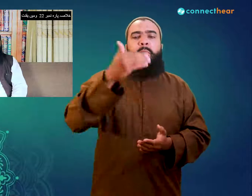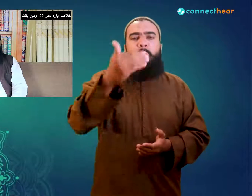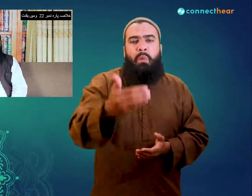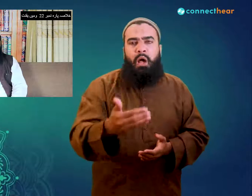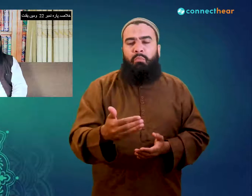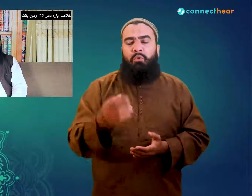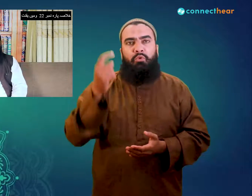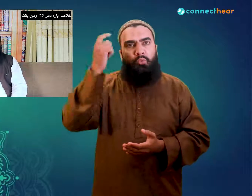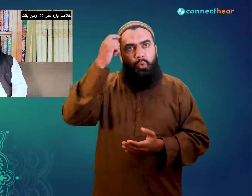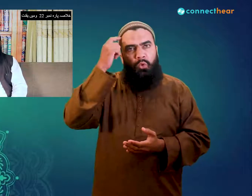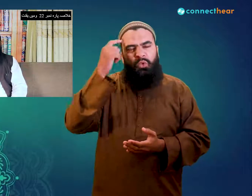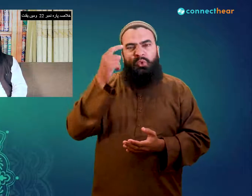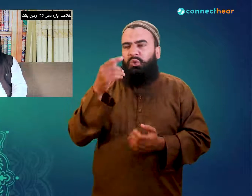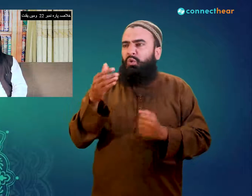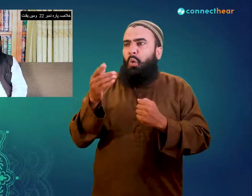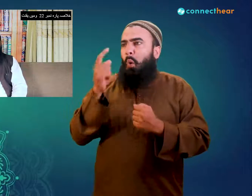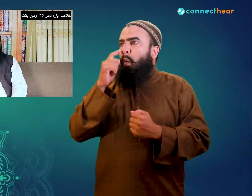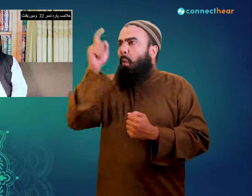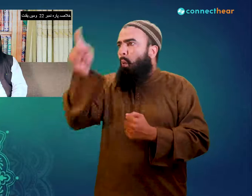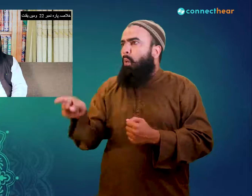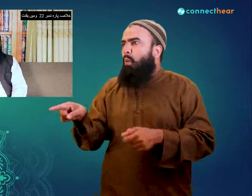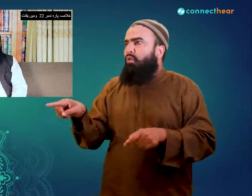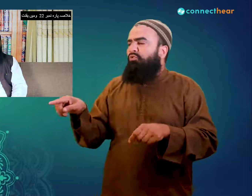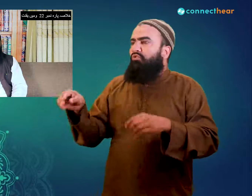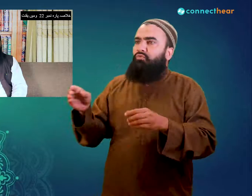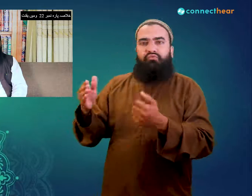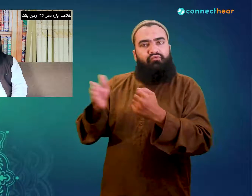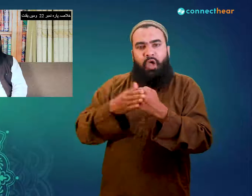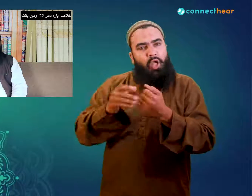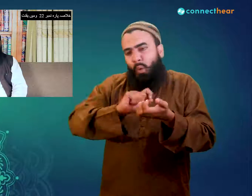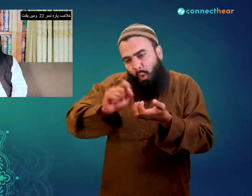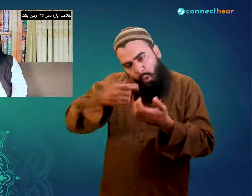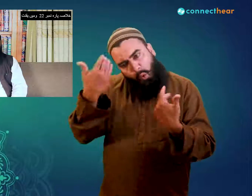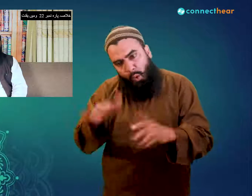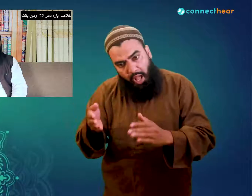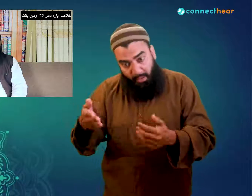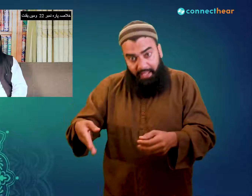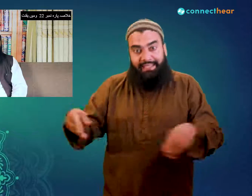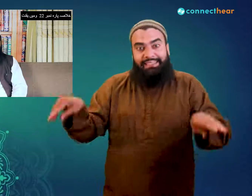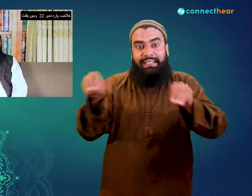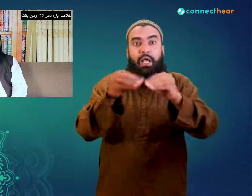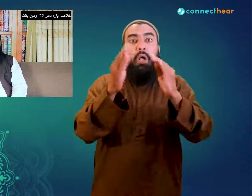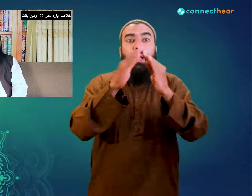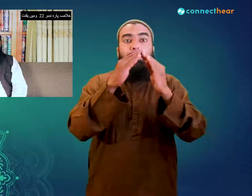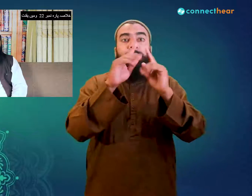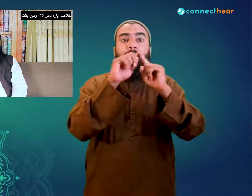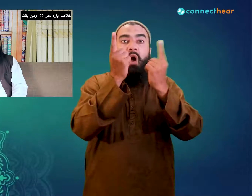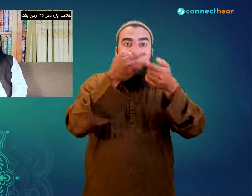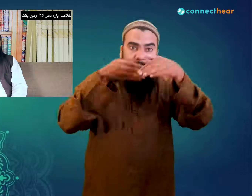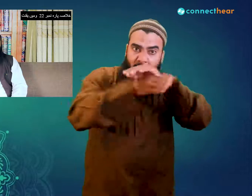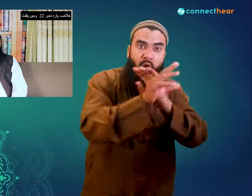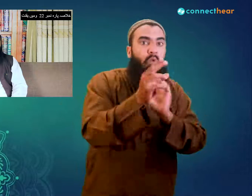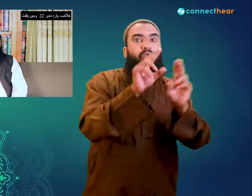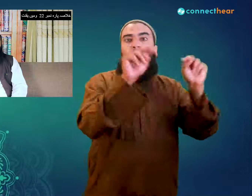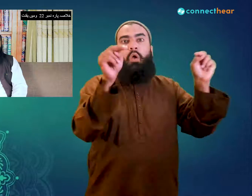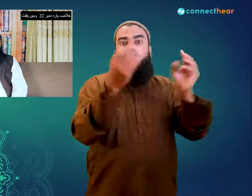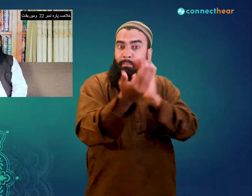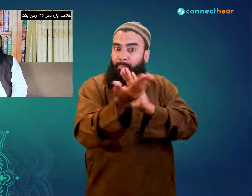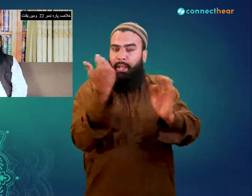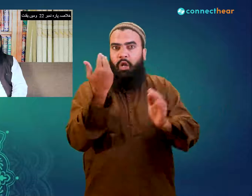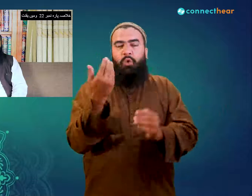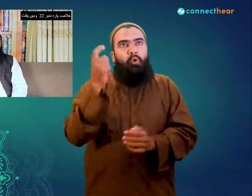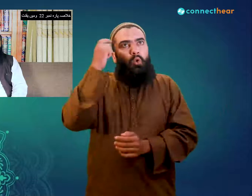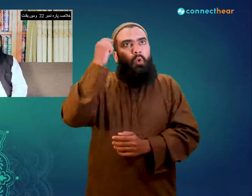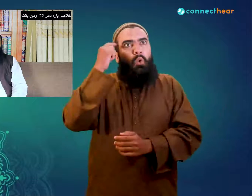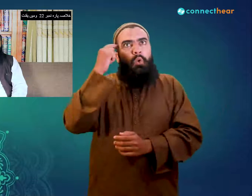کوئی عدت واجب نہیں۔ نکاح کے بعد جب خلوت صحیحہ نہیں ہوئی تو مرد پر مہر